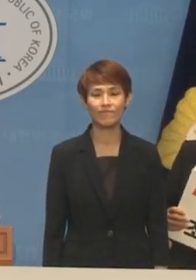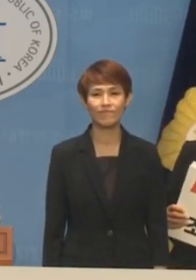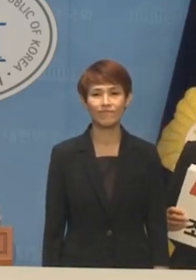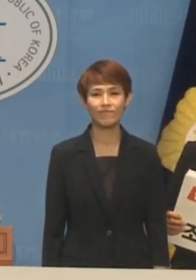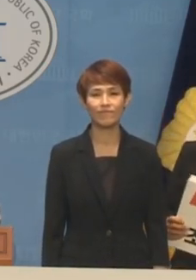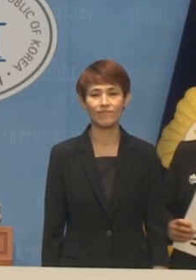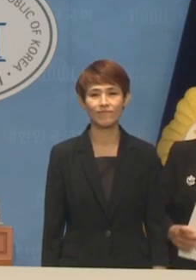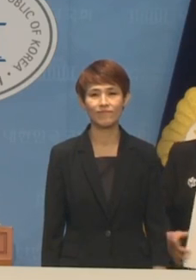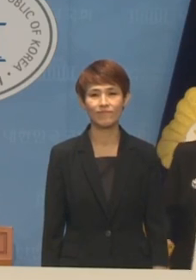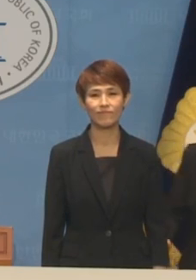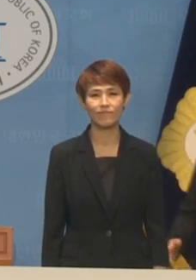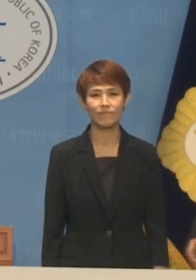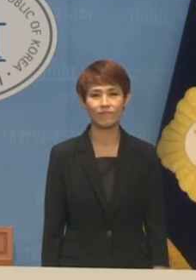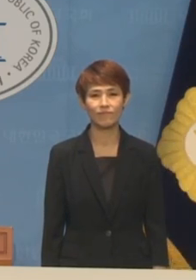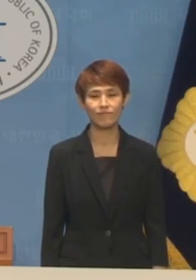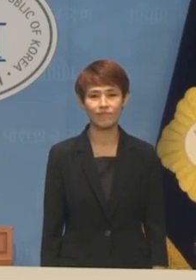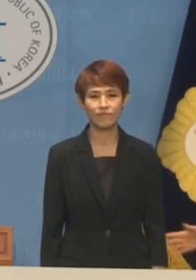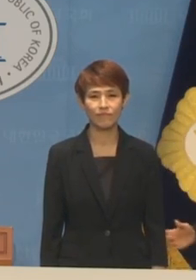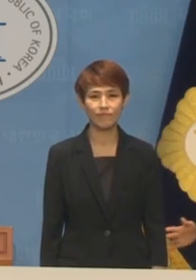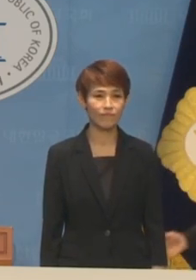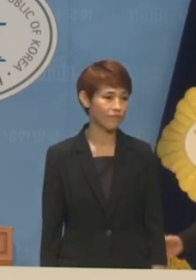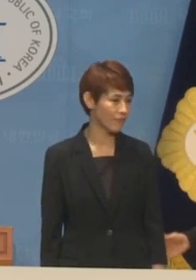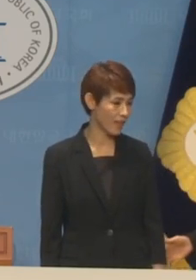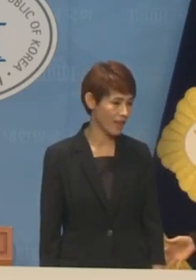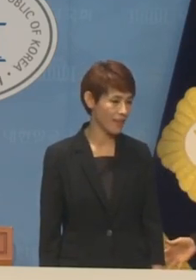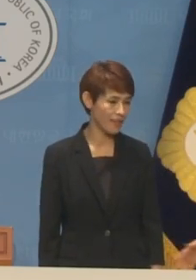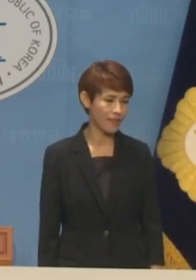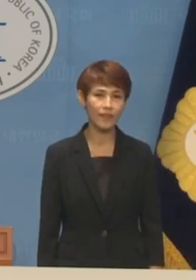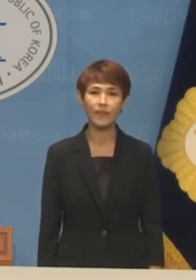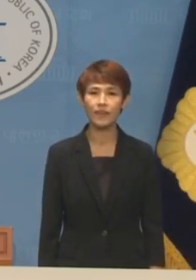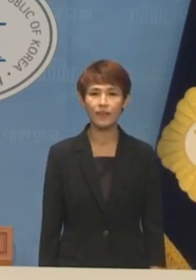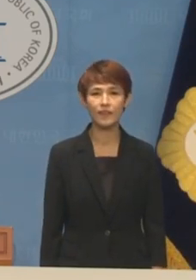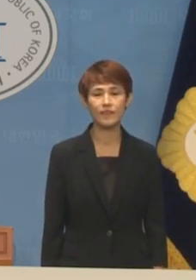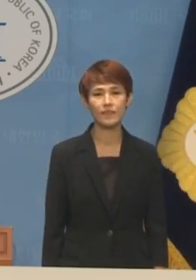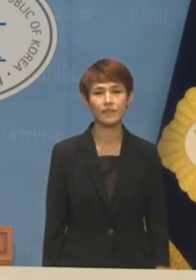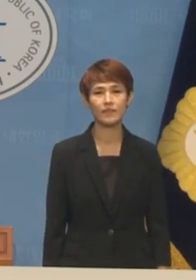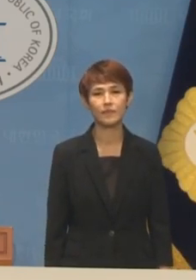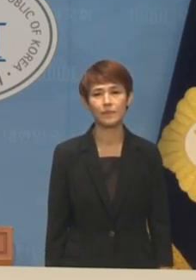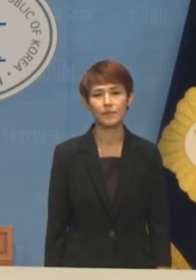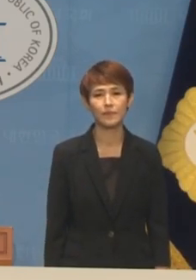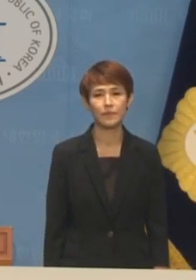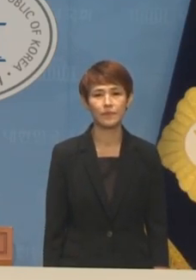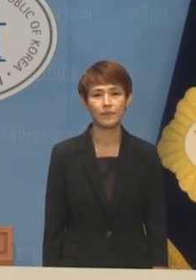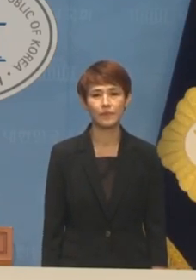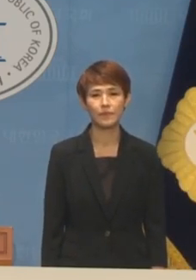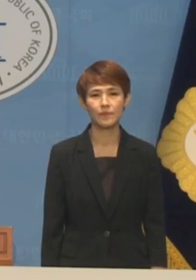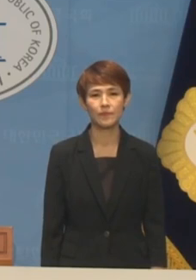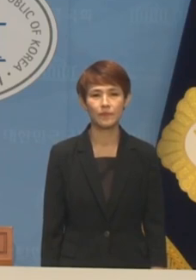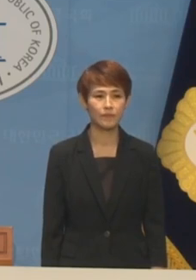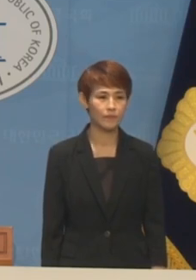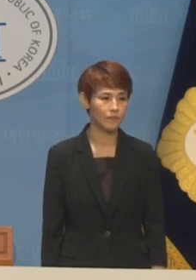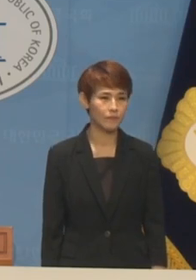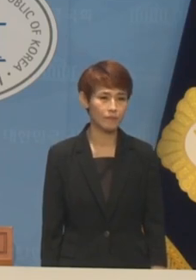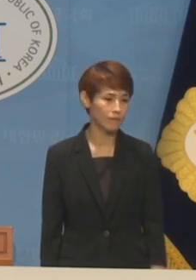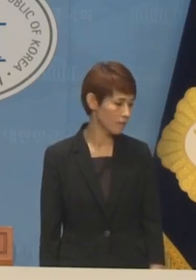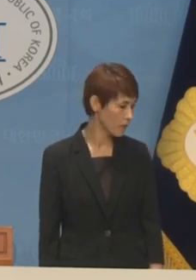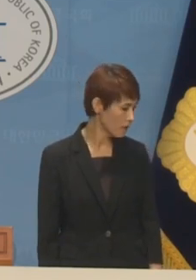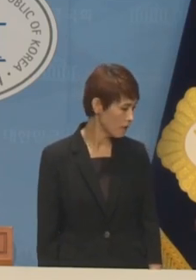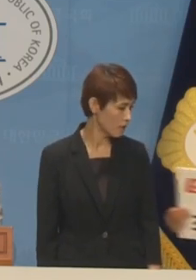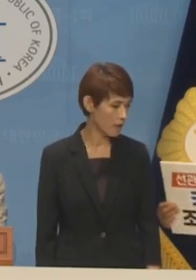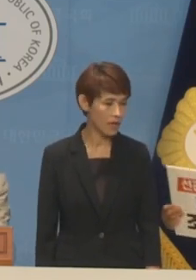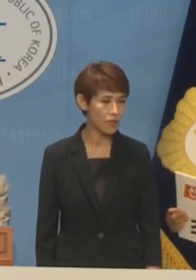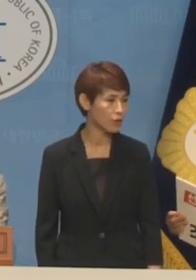오늘이 며칠이지? 서 계실 건가요? 오늘은 며칠이야? 오늘 며칠이야? 16일 드실 건가요?